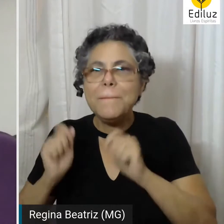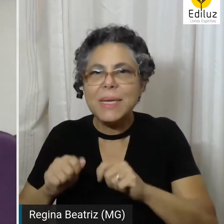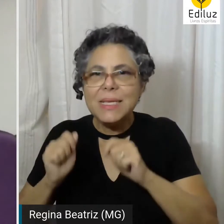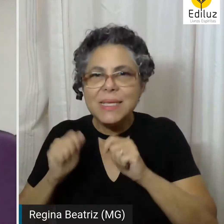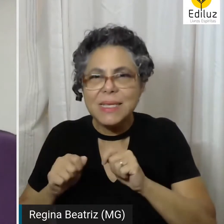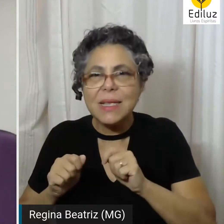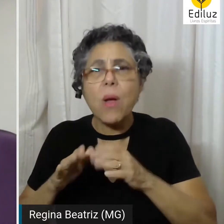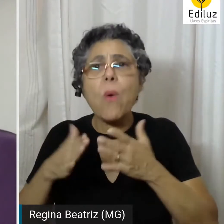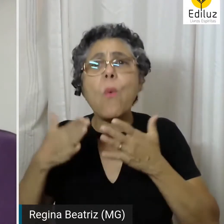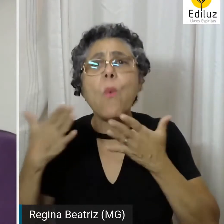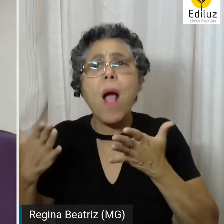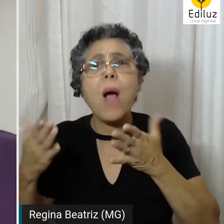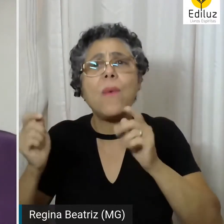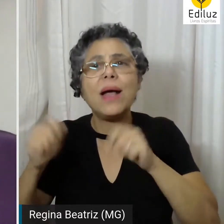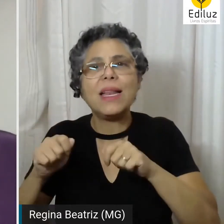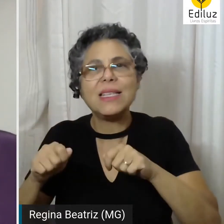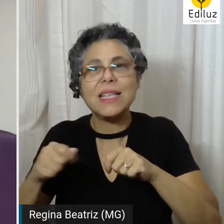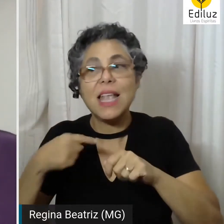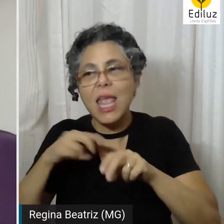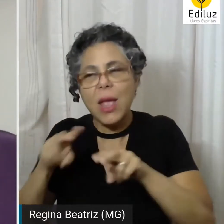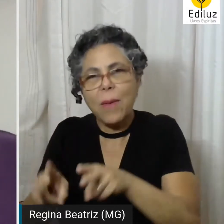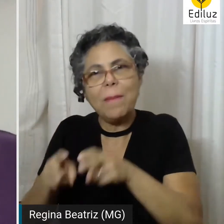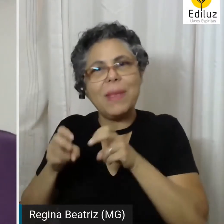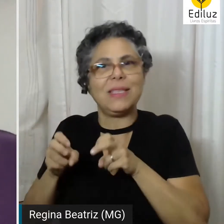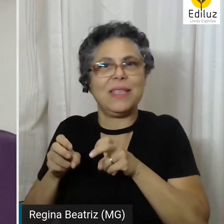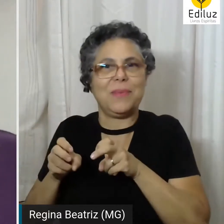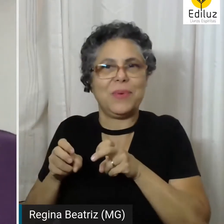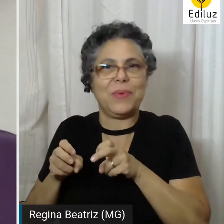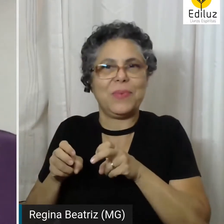necessidades percebidas ou